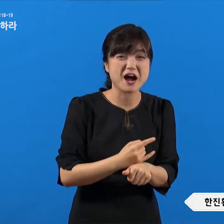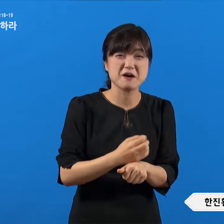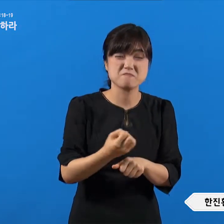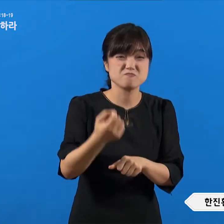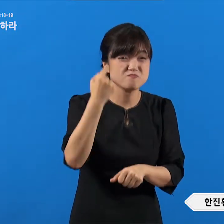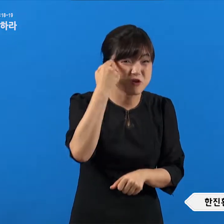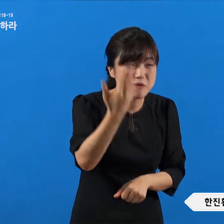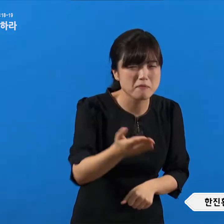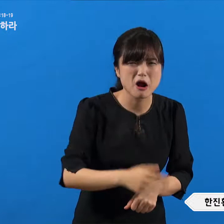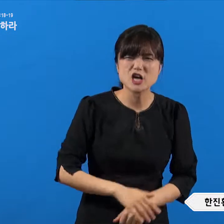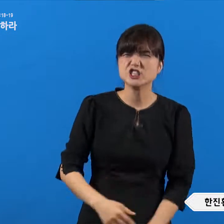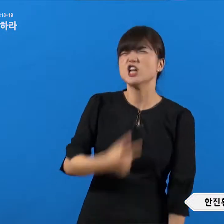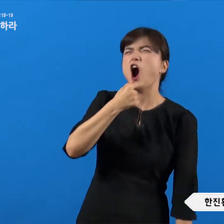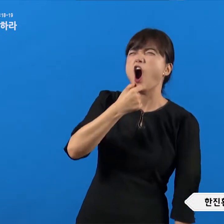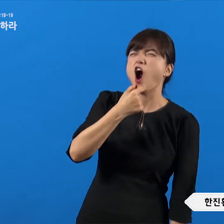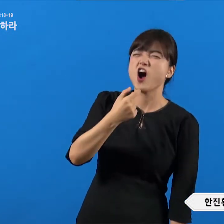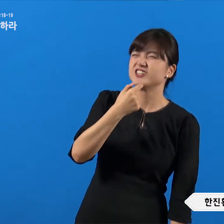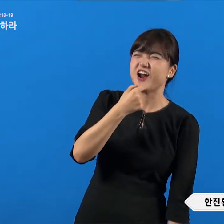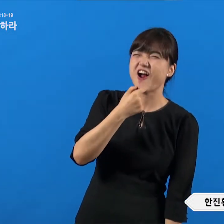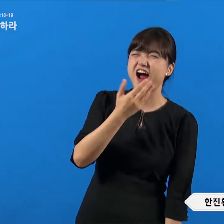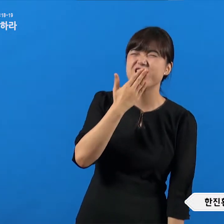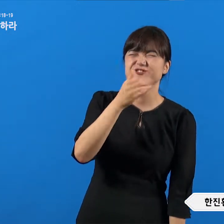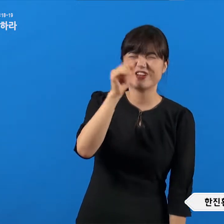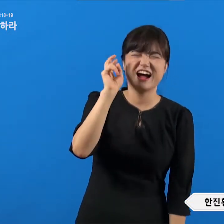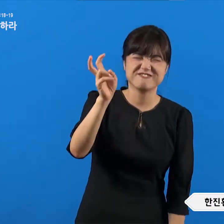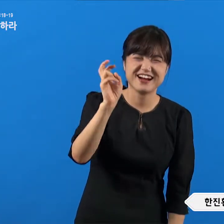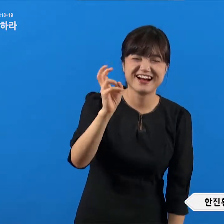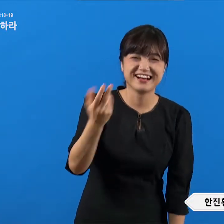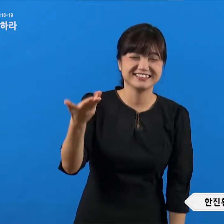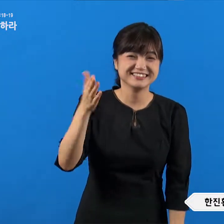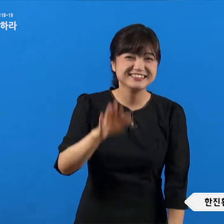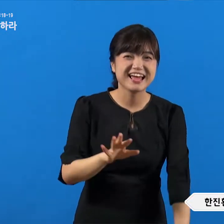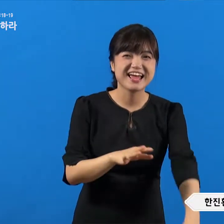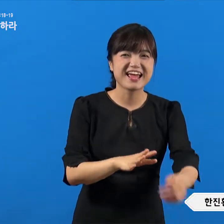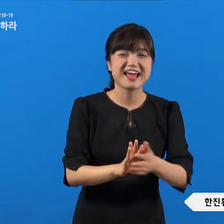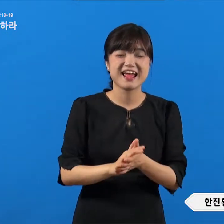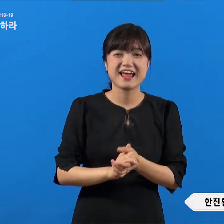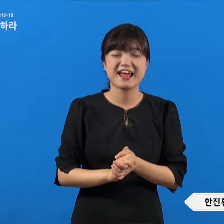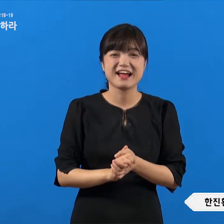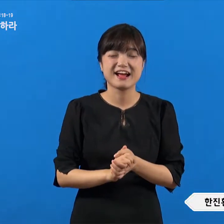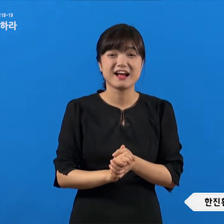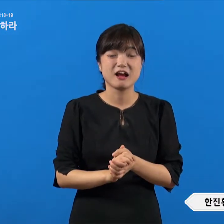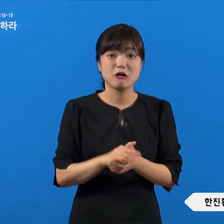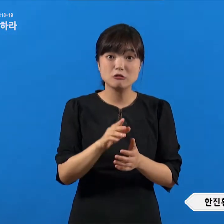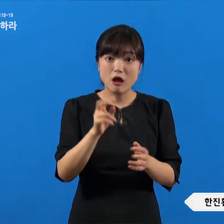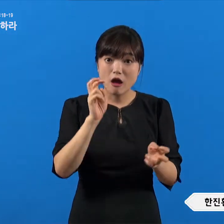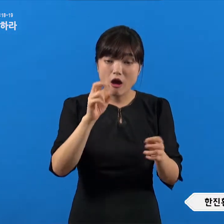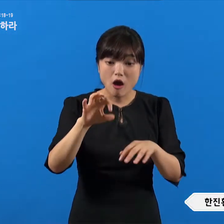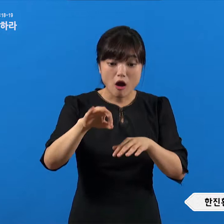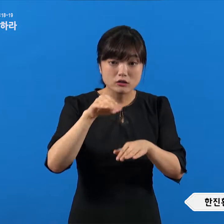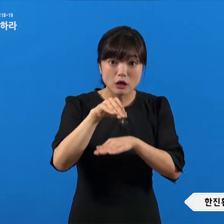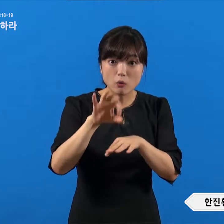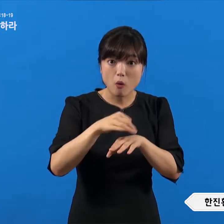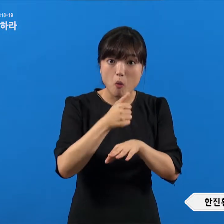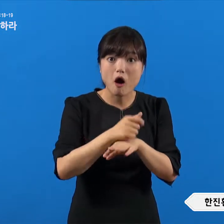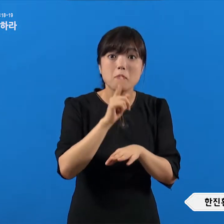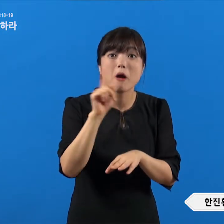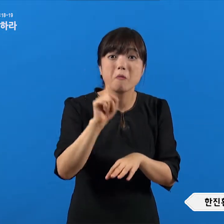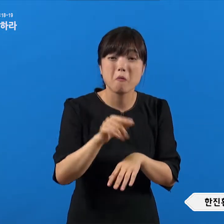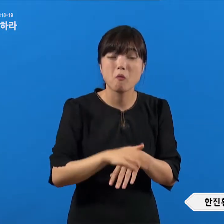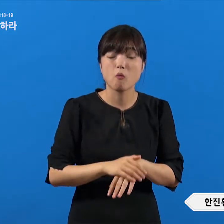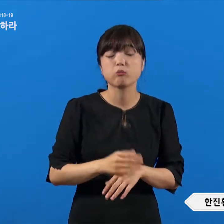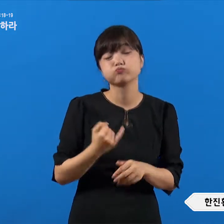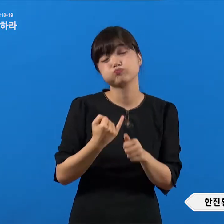미쳤나? 내 첫 마디가 당장 그렇게 나올 텐데. 그런데 헨리 포드는 아내와 함께 할 수만 있다면 뭐가